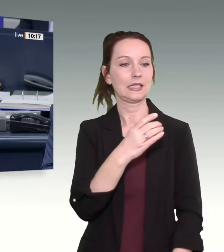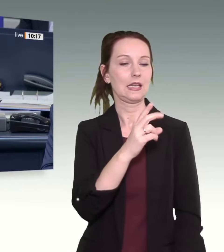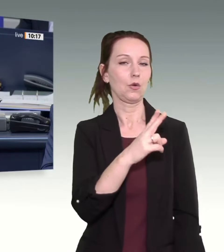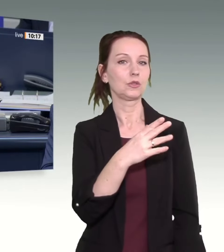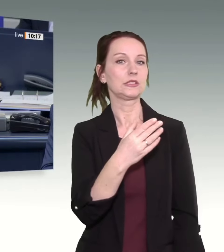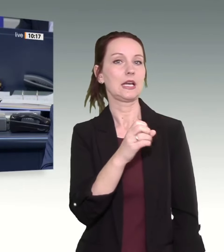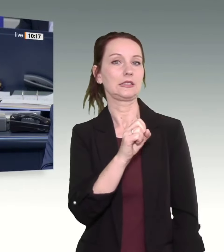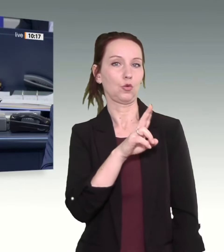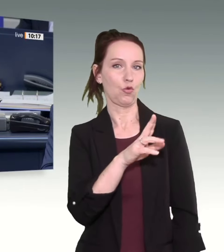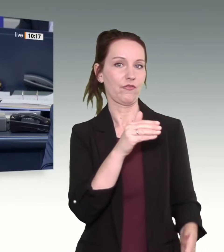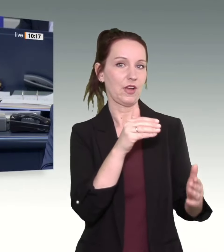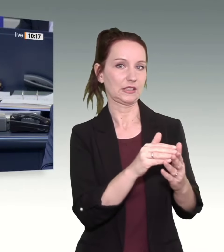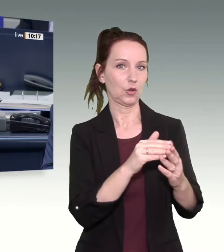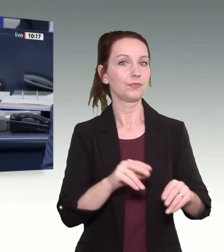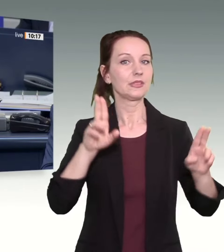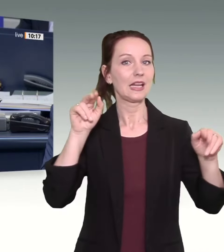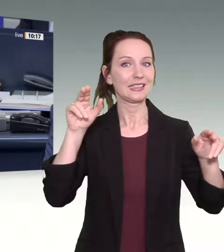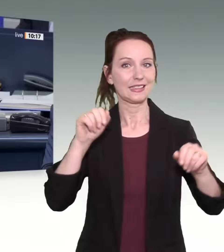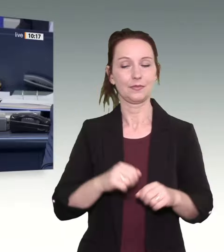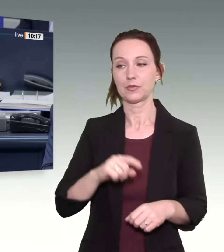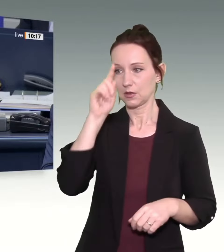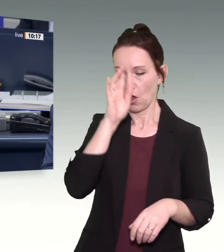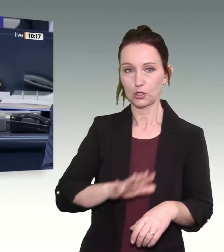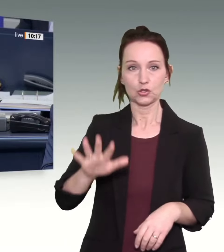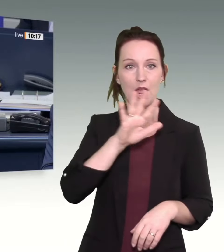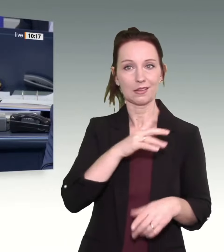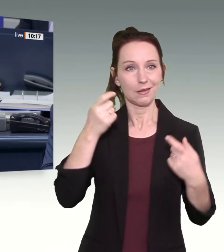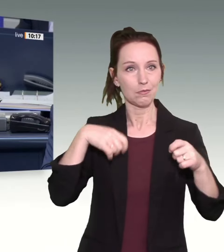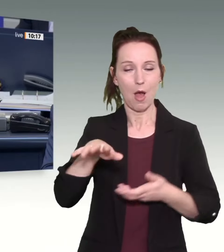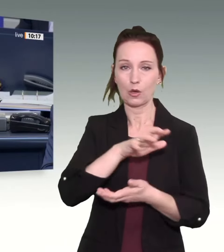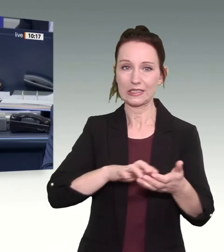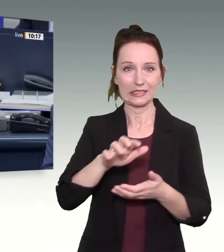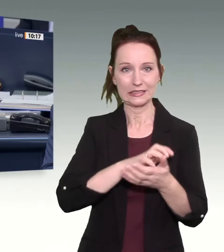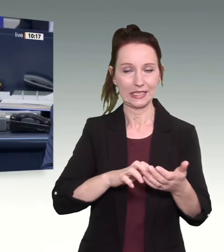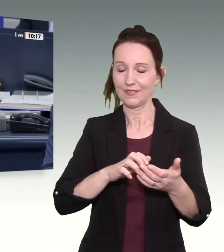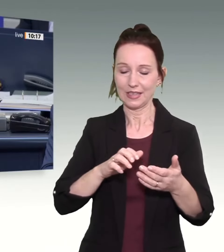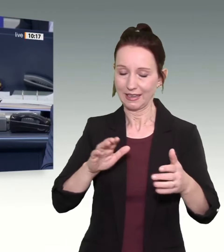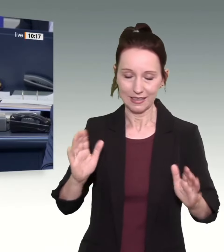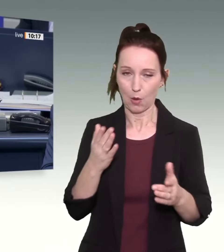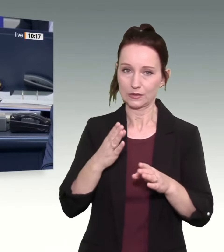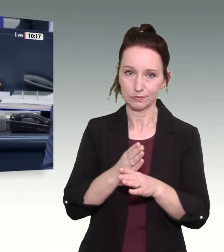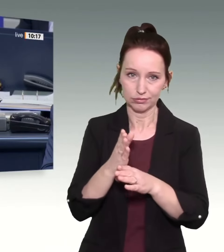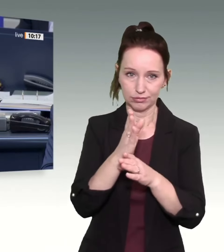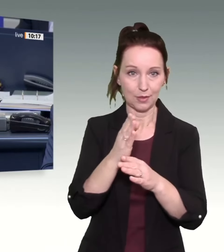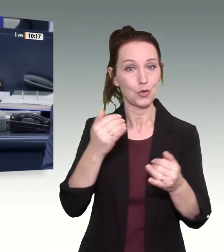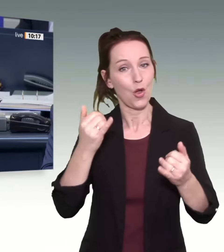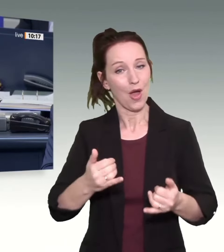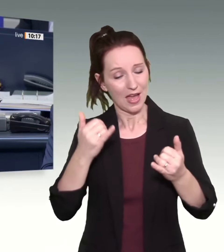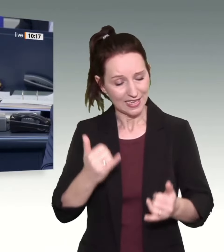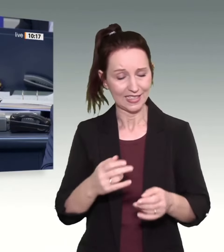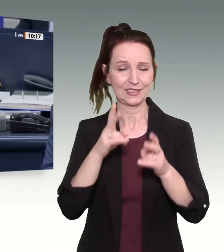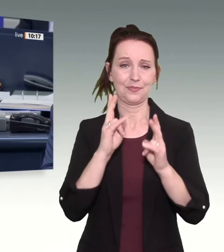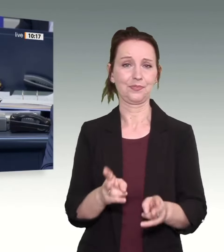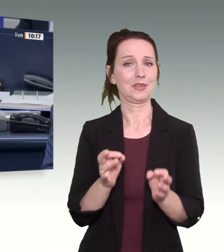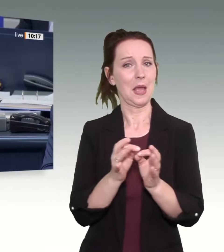Deutschland aus der Baukrise führen, jetzt wirksame Maßnahmen für bezahlbares Bauen und Wohnen ergreifen.